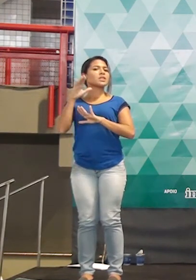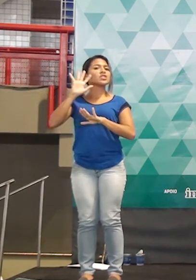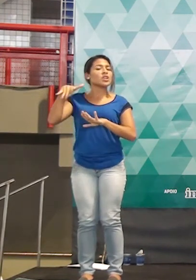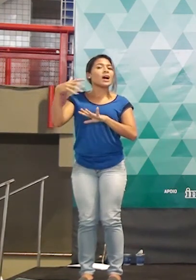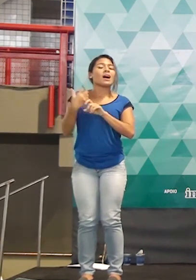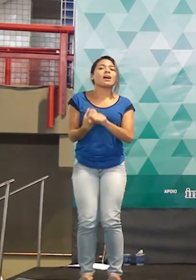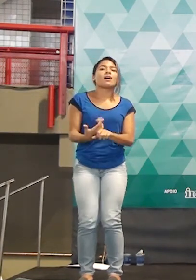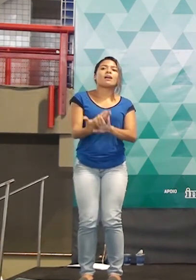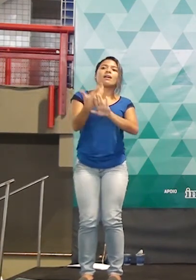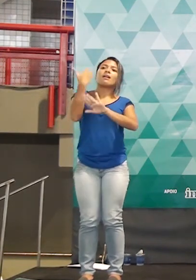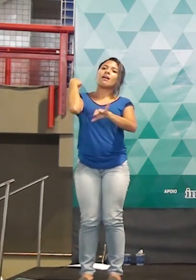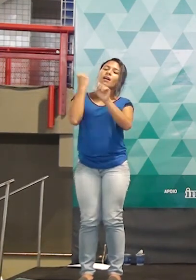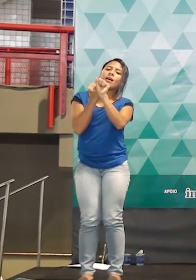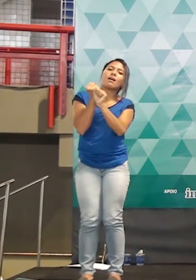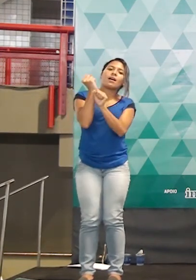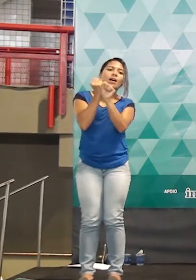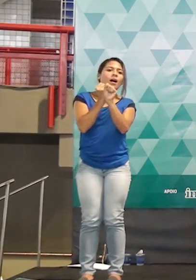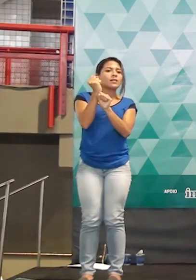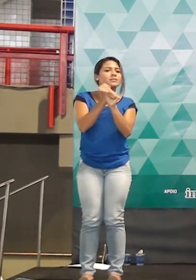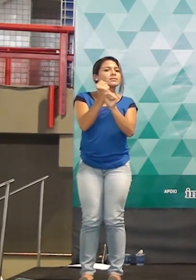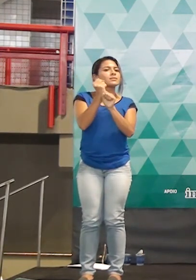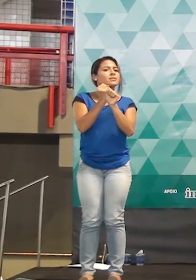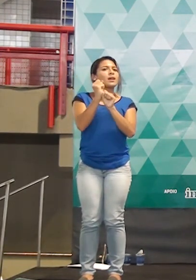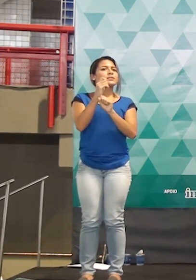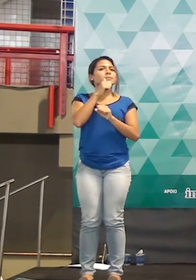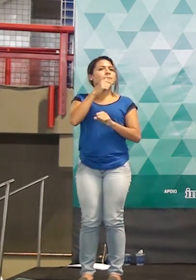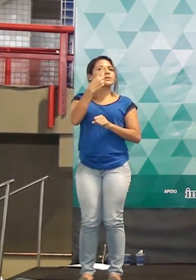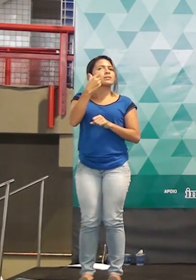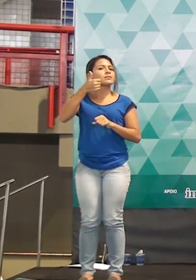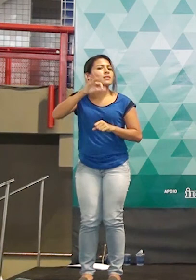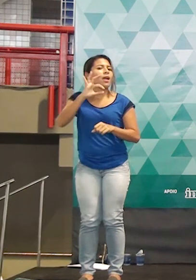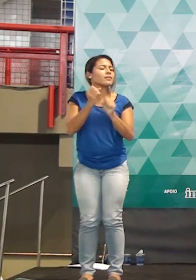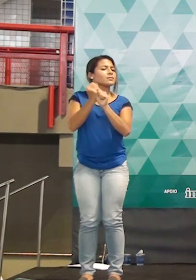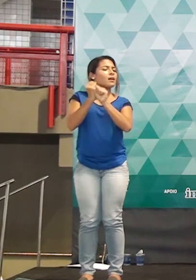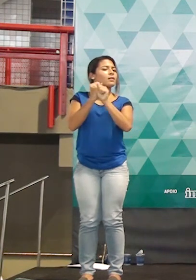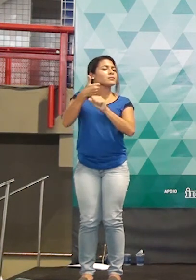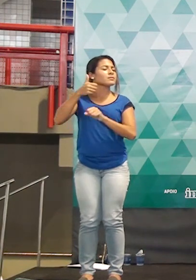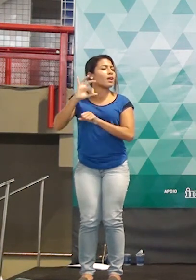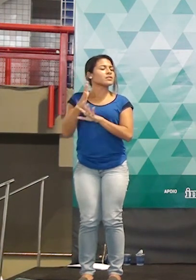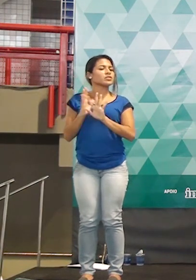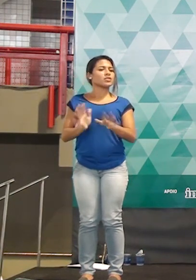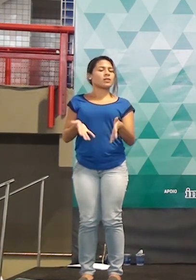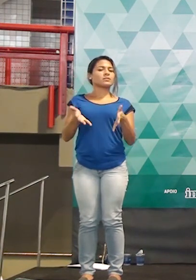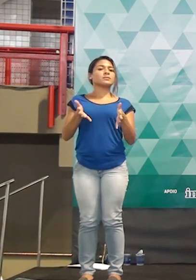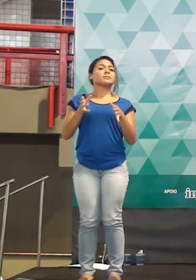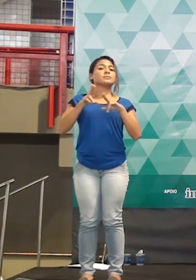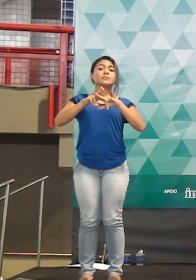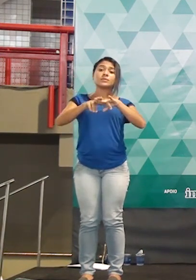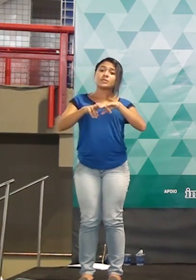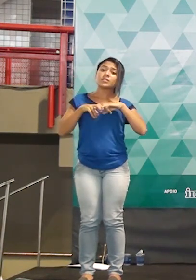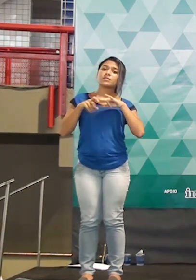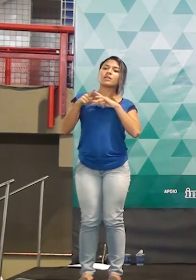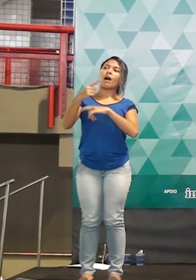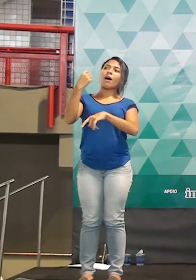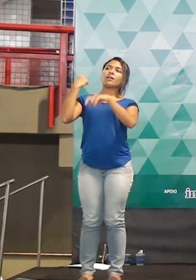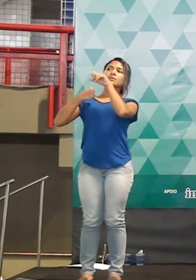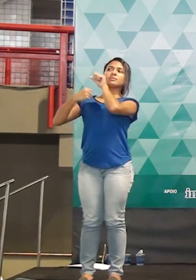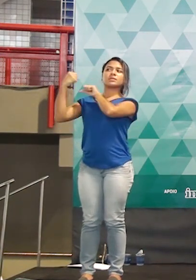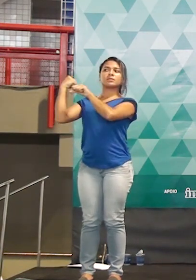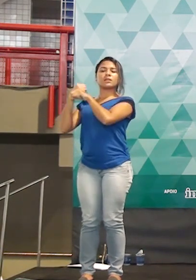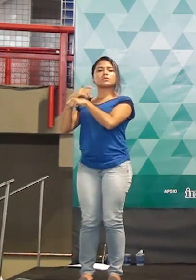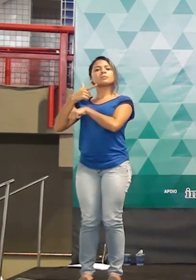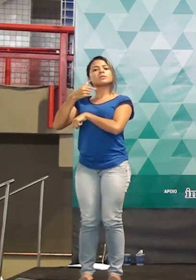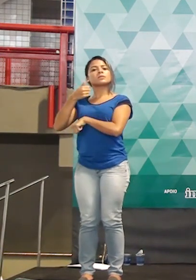com essa problemática pelo menos há uma década. Inclusive, ela ganhou força do ano passado para cá, com